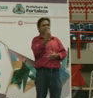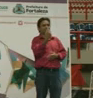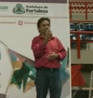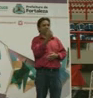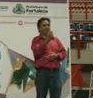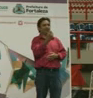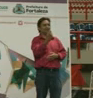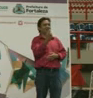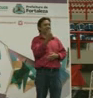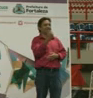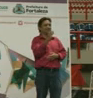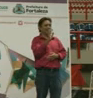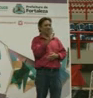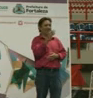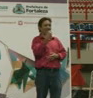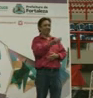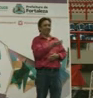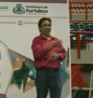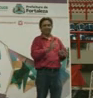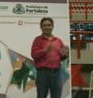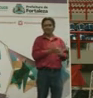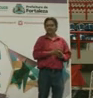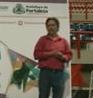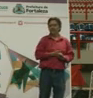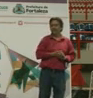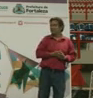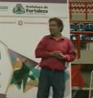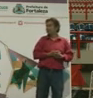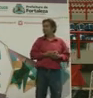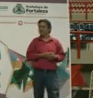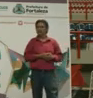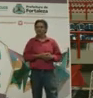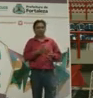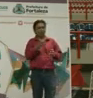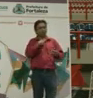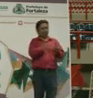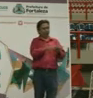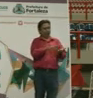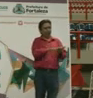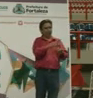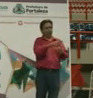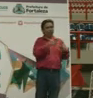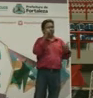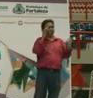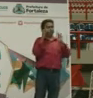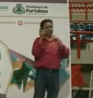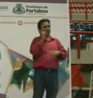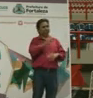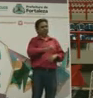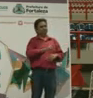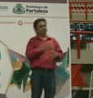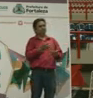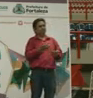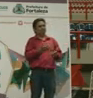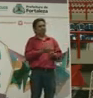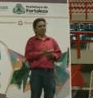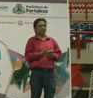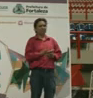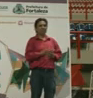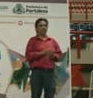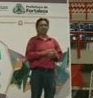né? É, não, não compro bichinho com dinheiro, não, né? Mas deu um cheiro nele e deu os parabéns. Realmente, foi raciocínio, eu nem ensinei. Eu estava ensinando com 5, mas